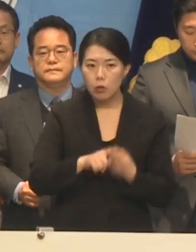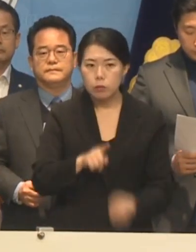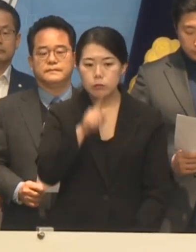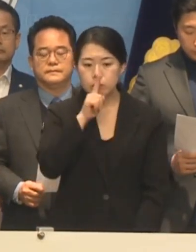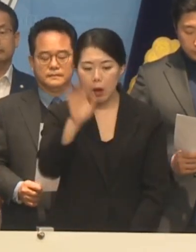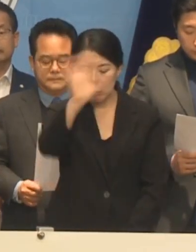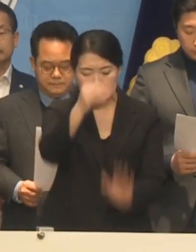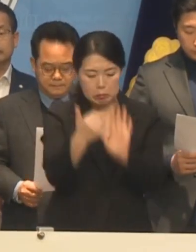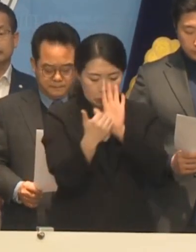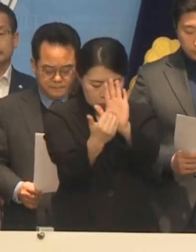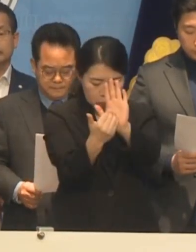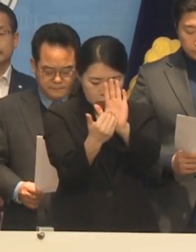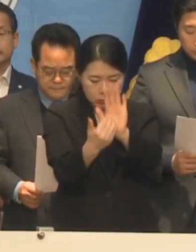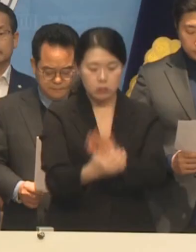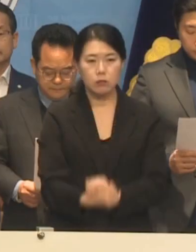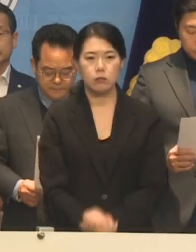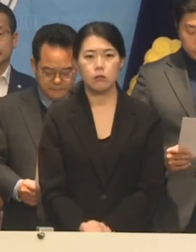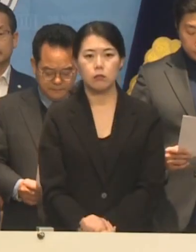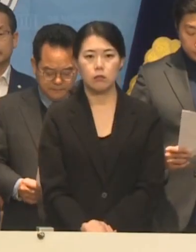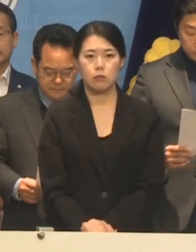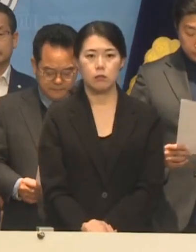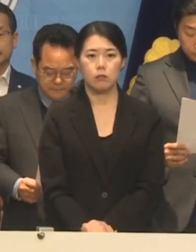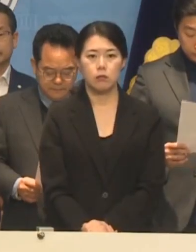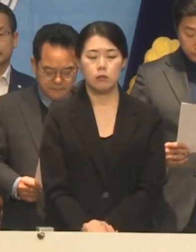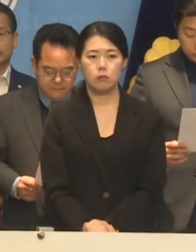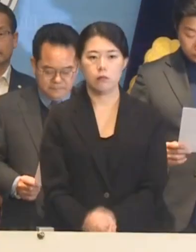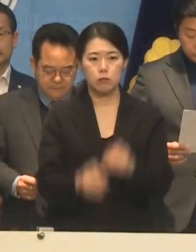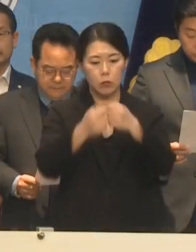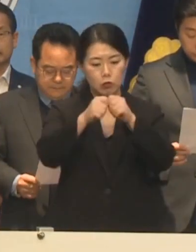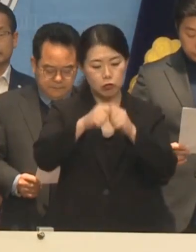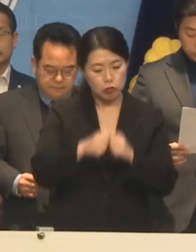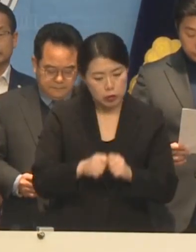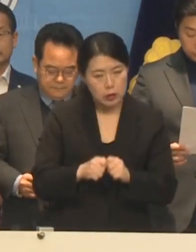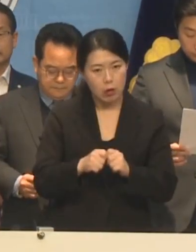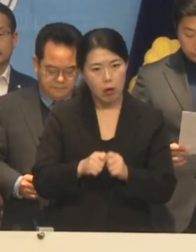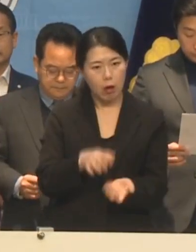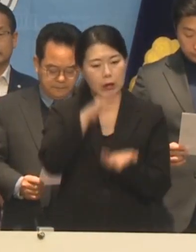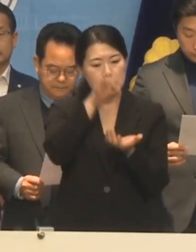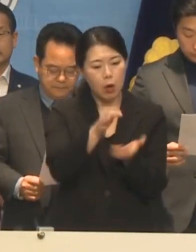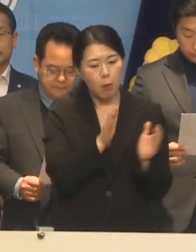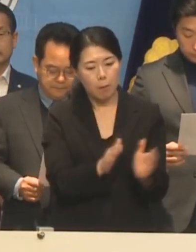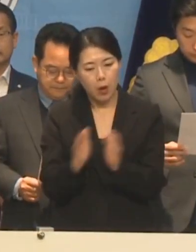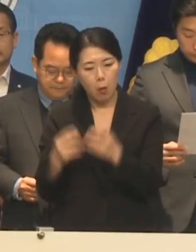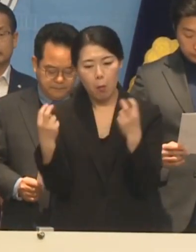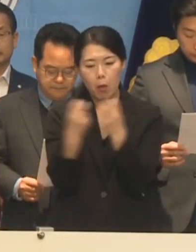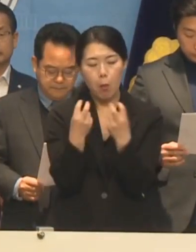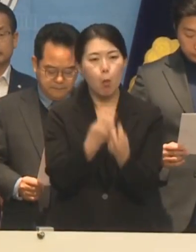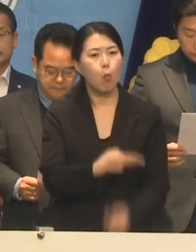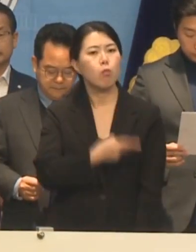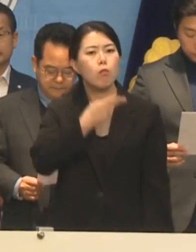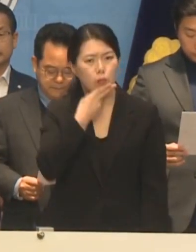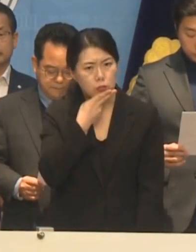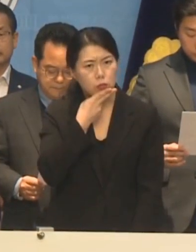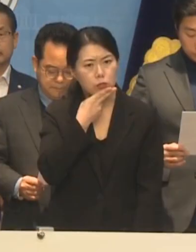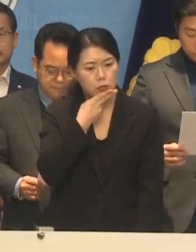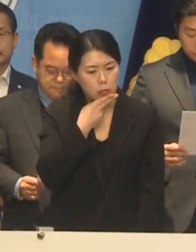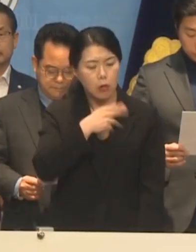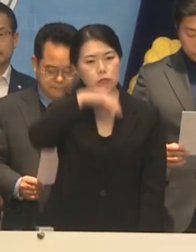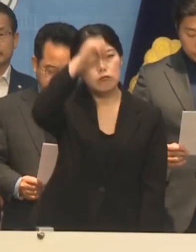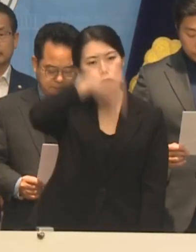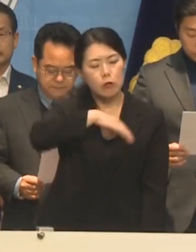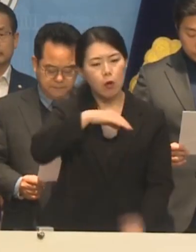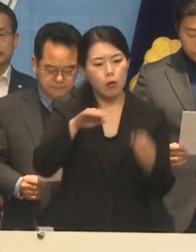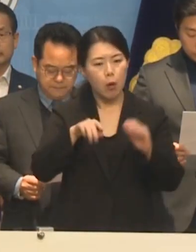답변을 거부한 것으로 알려지고 있다. 구체적인 재원 마련 방안이 없는 소위